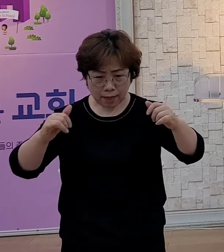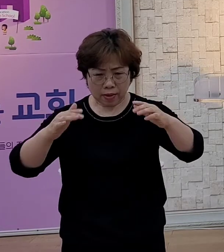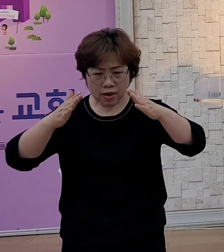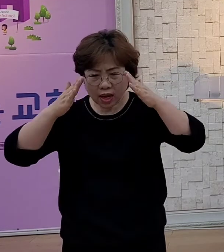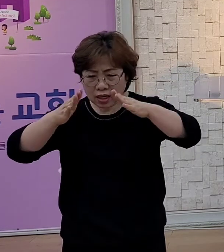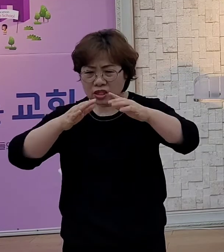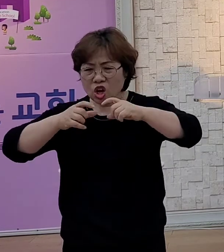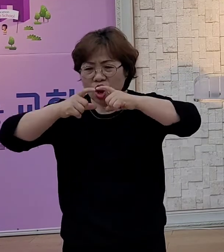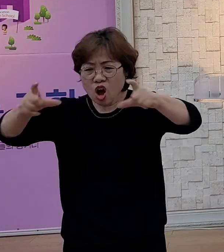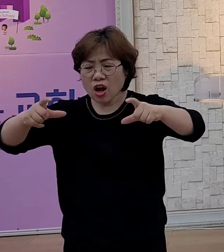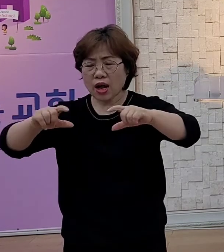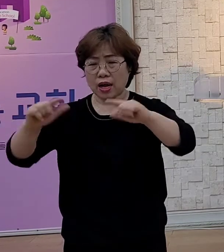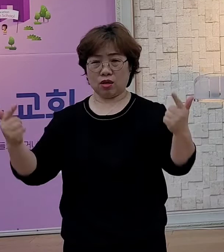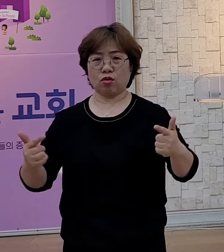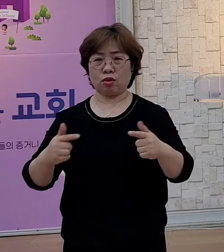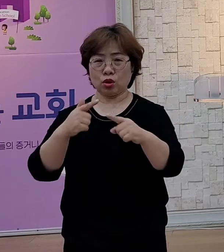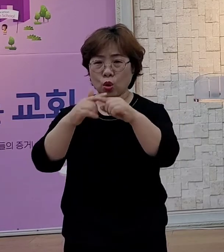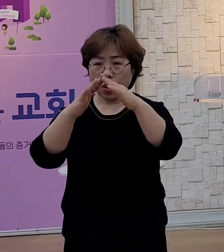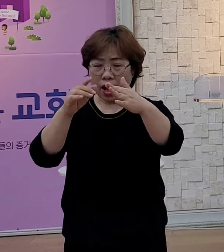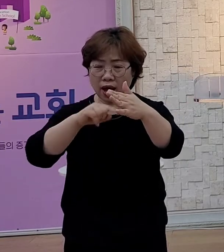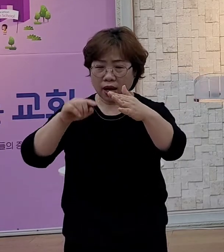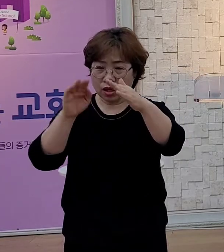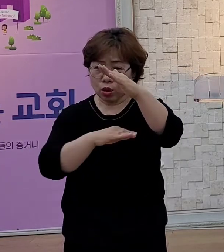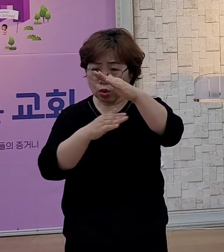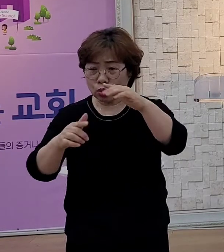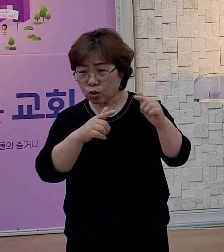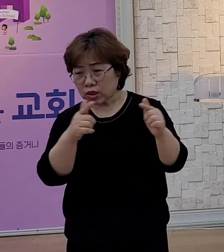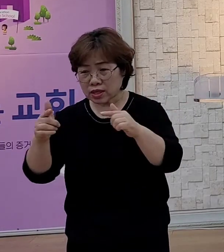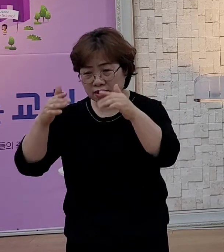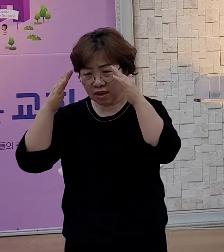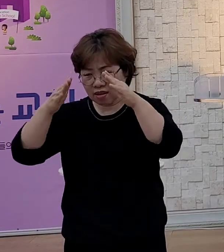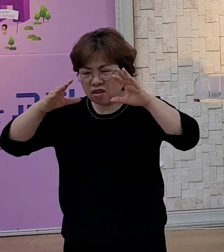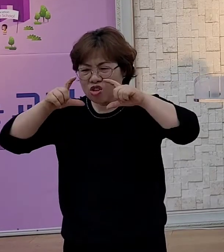아닙니다. 교회 안에 있는 성도들에게 주신